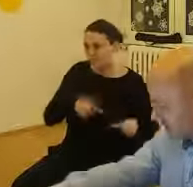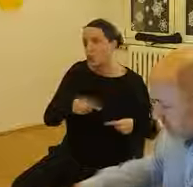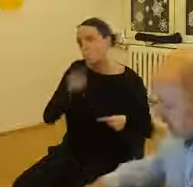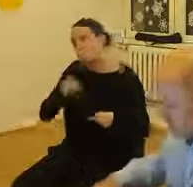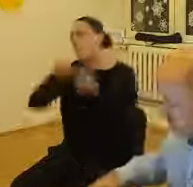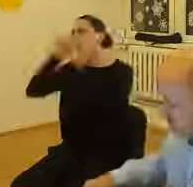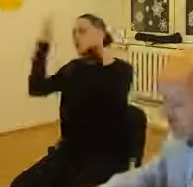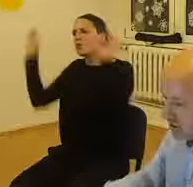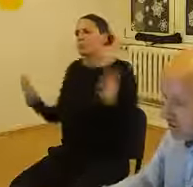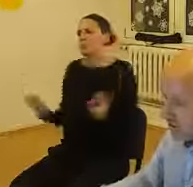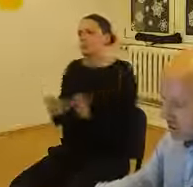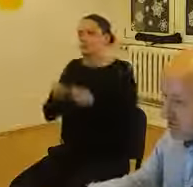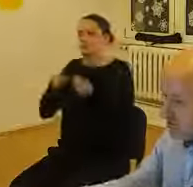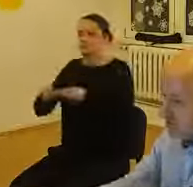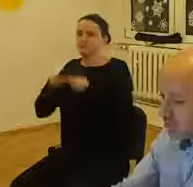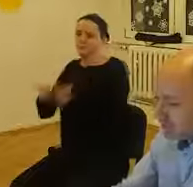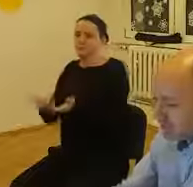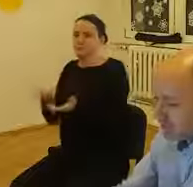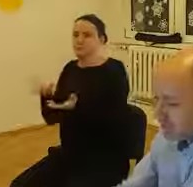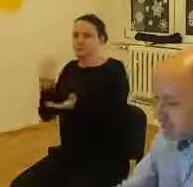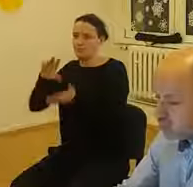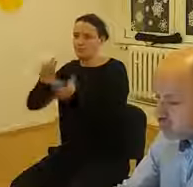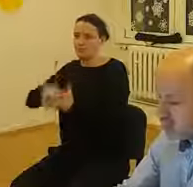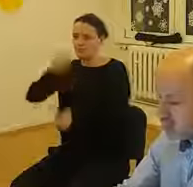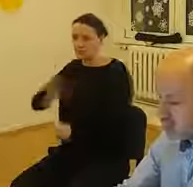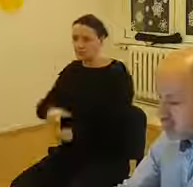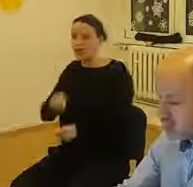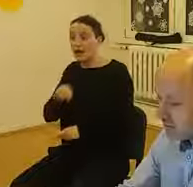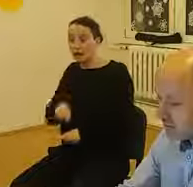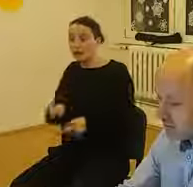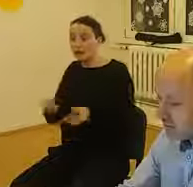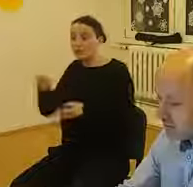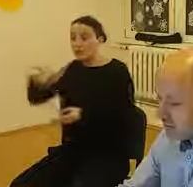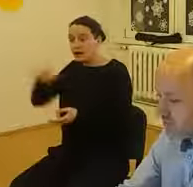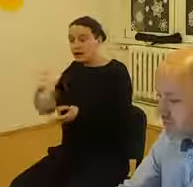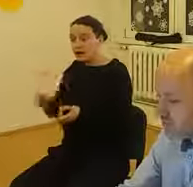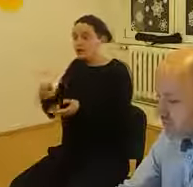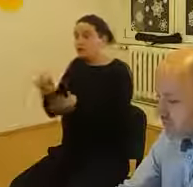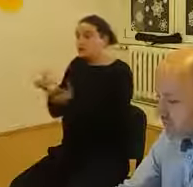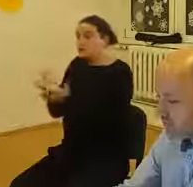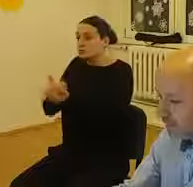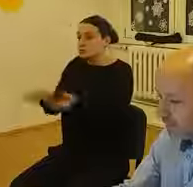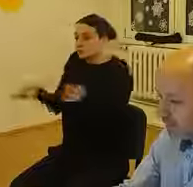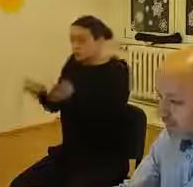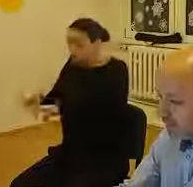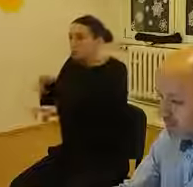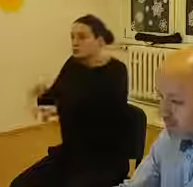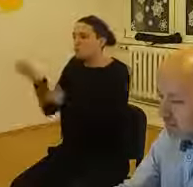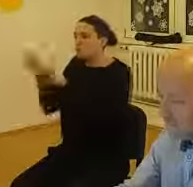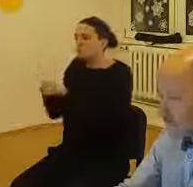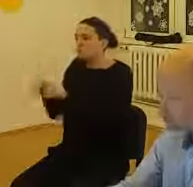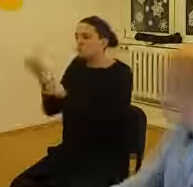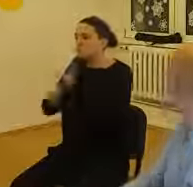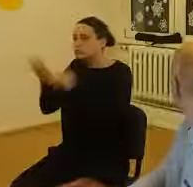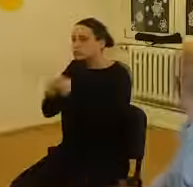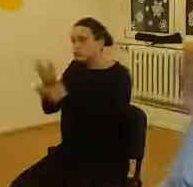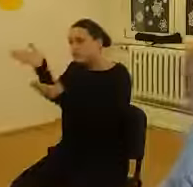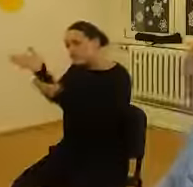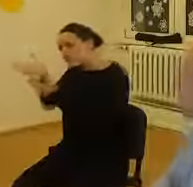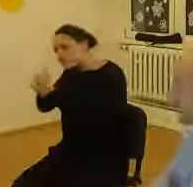miasta. W momencie, kiedy Rada Dzielnicy powstała, taki budżet został wydzielony i w ten